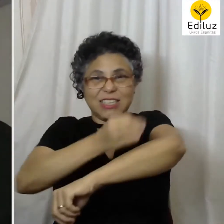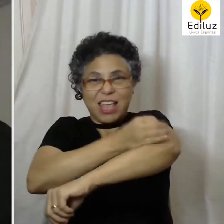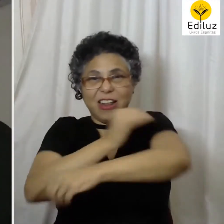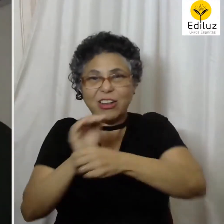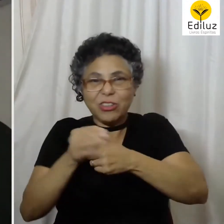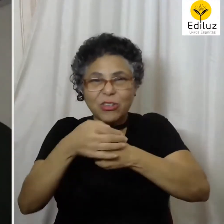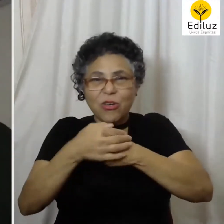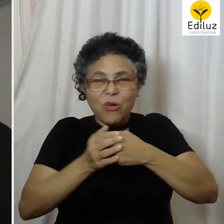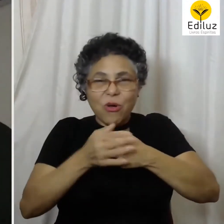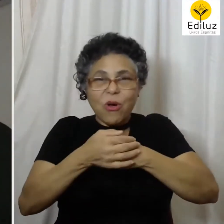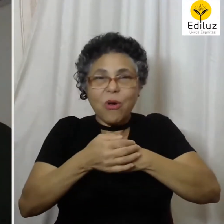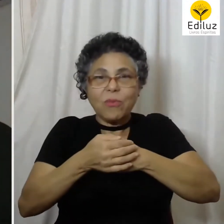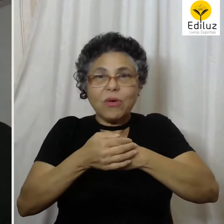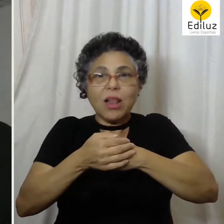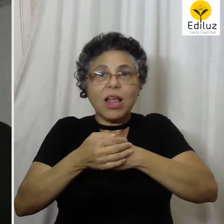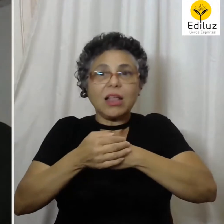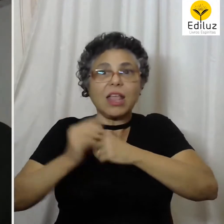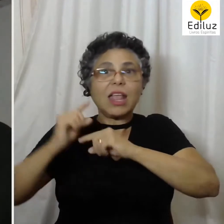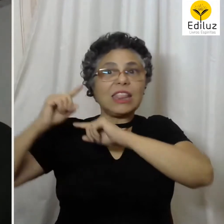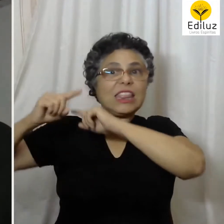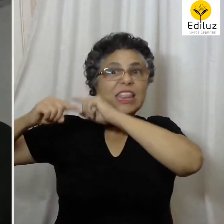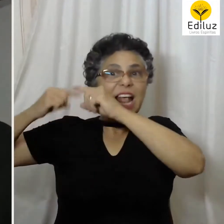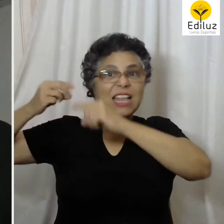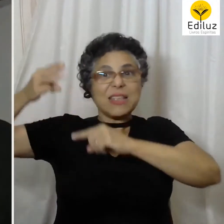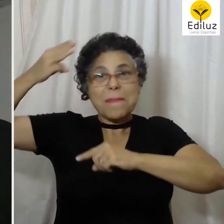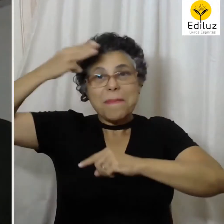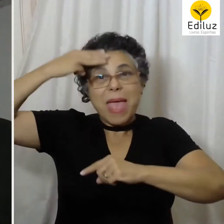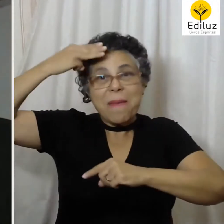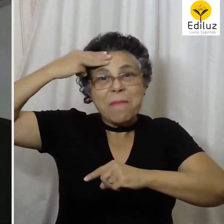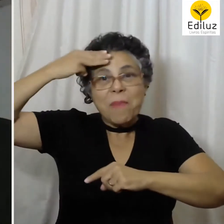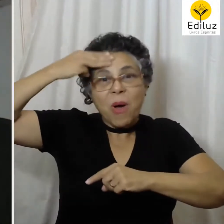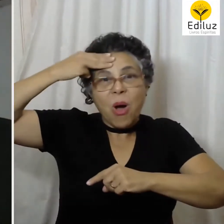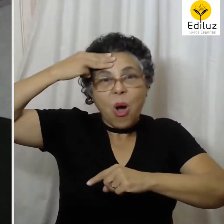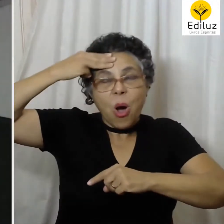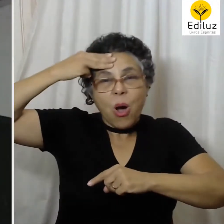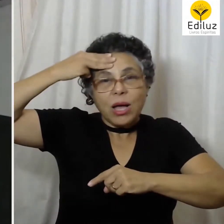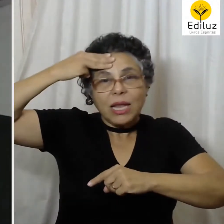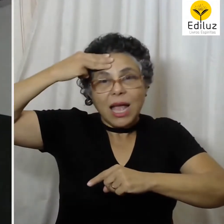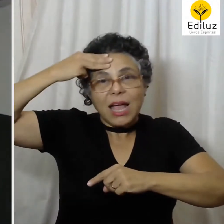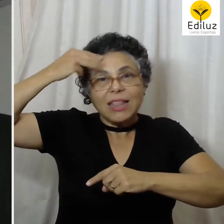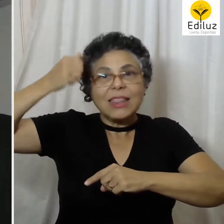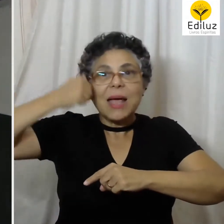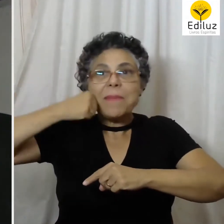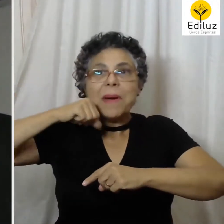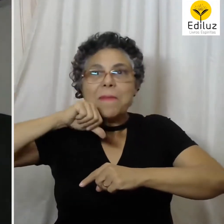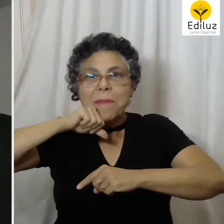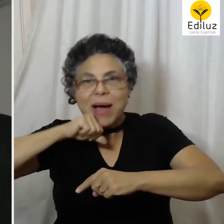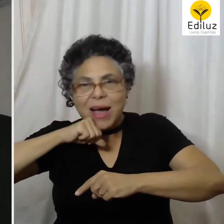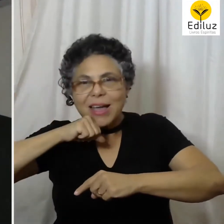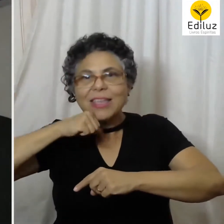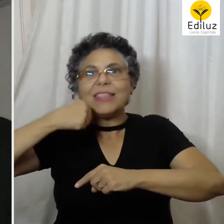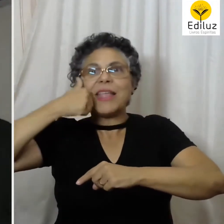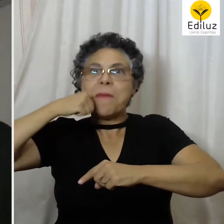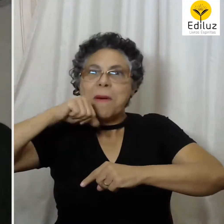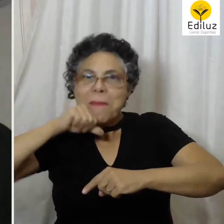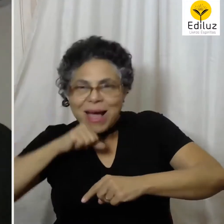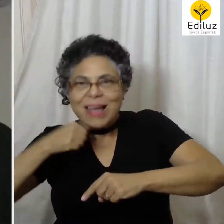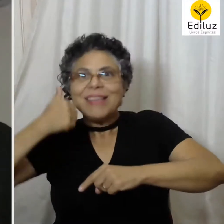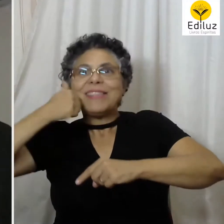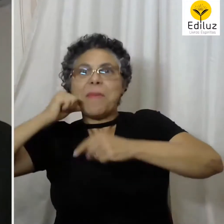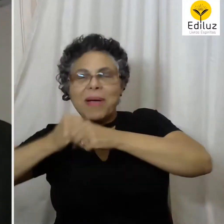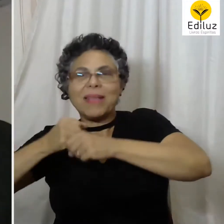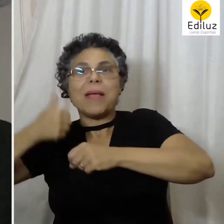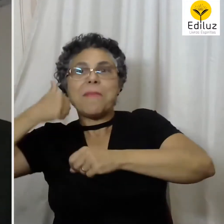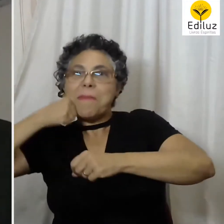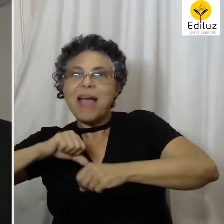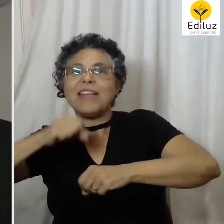corpo, elas trazem memória atávica da mãe daquela mãe que